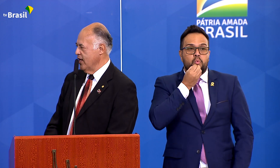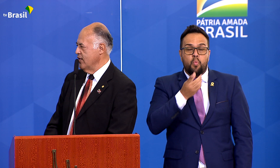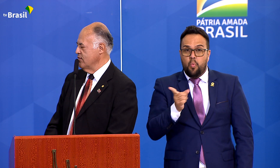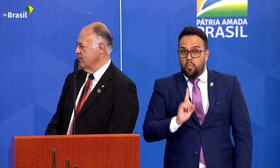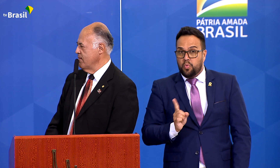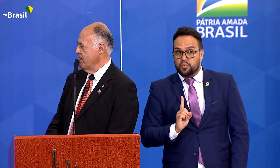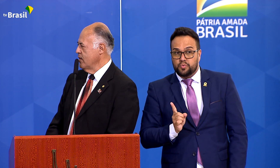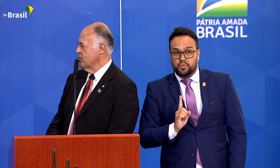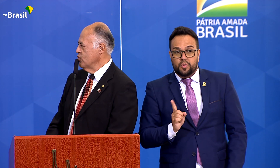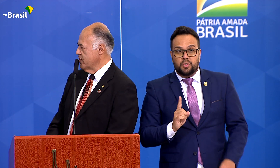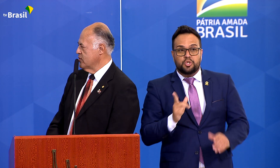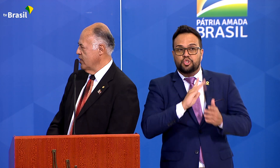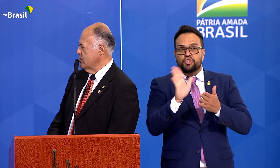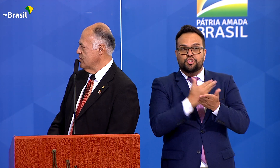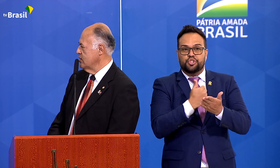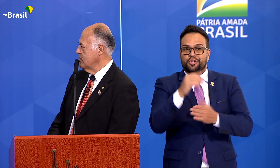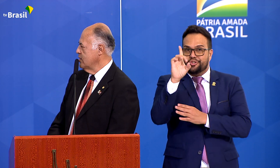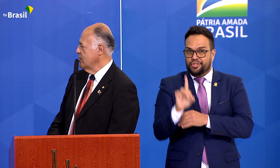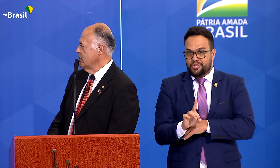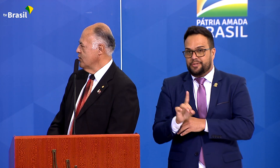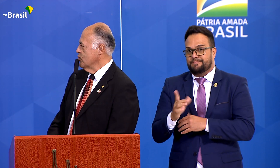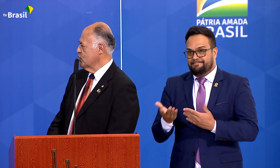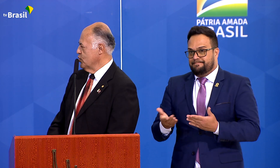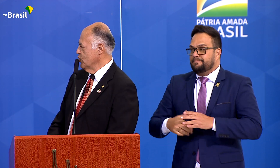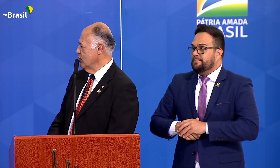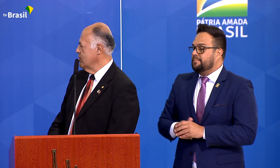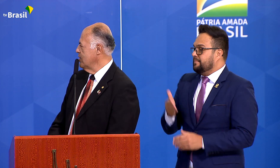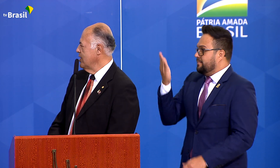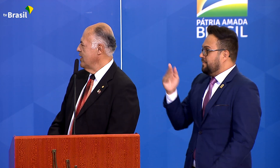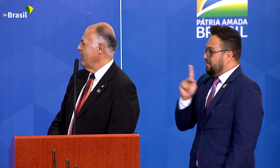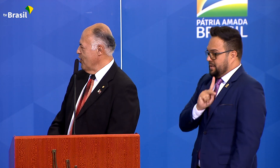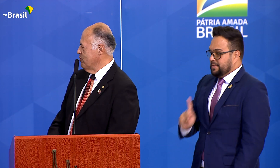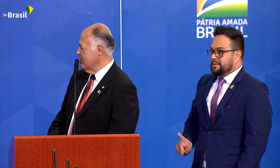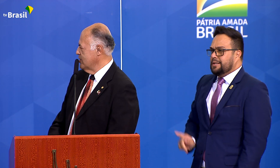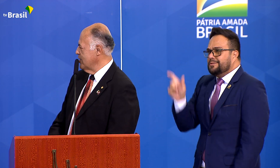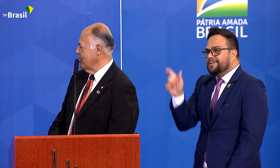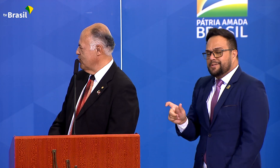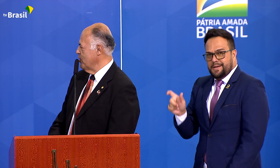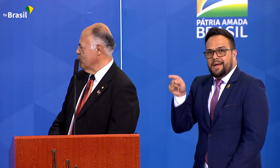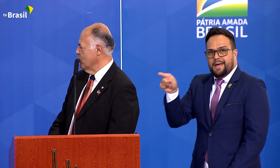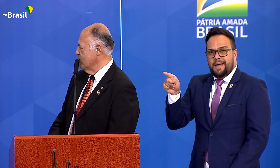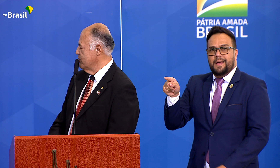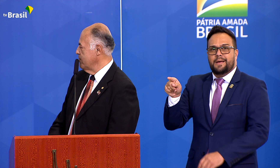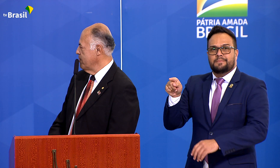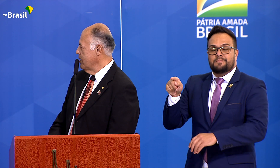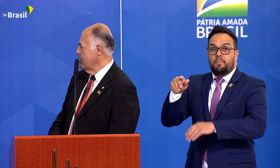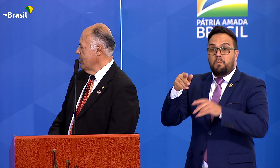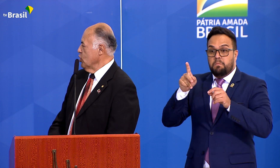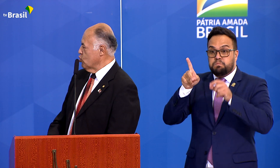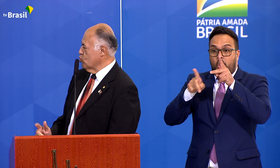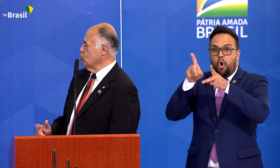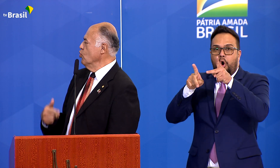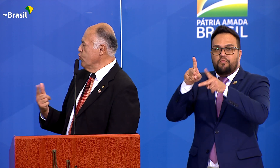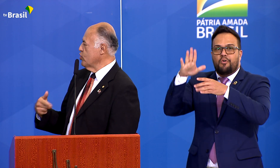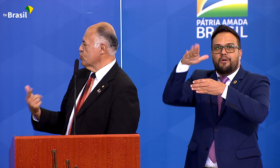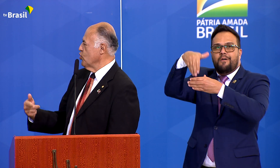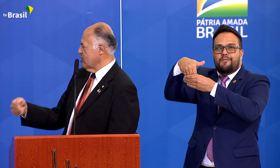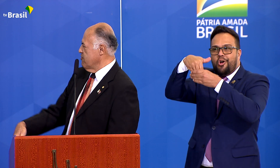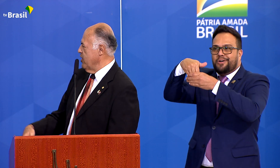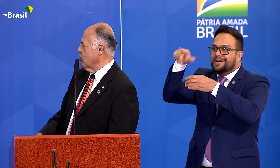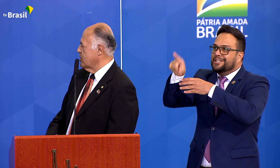direito seja tirado senhor presidente o senhor é o presidente eleito pelo povo Olá